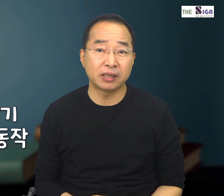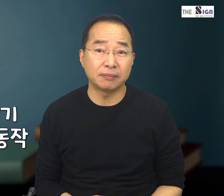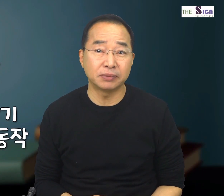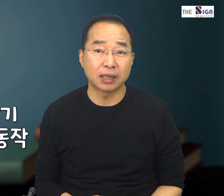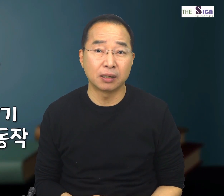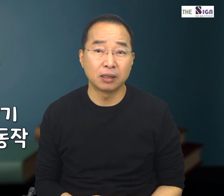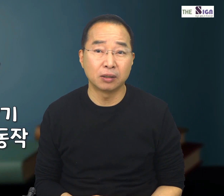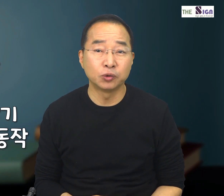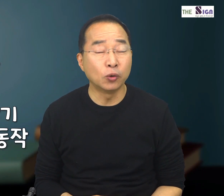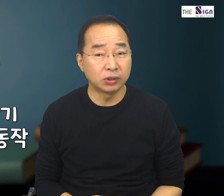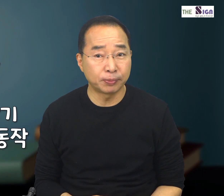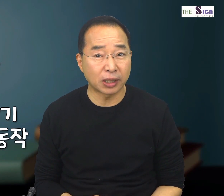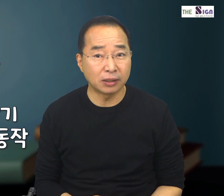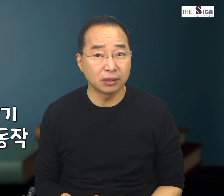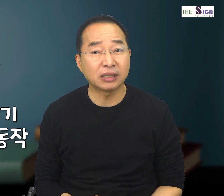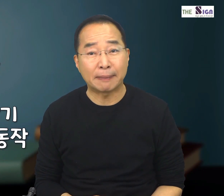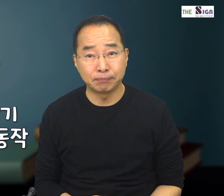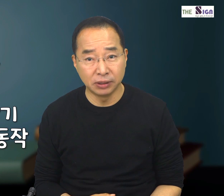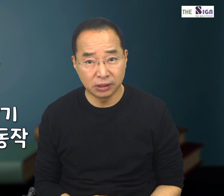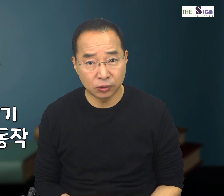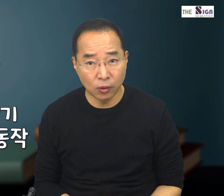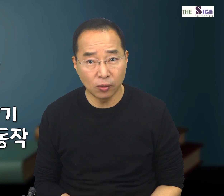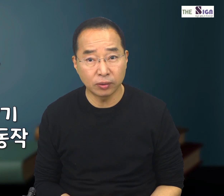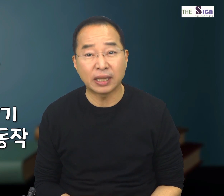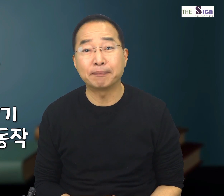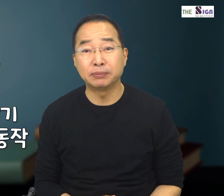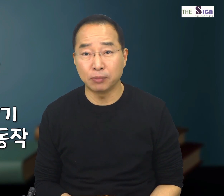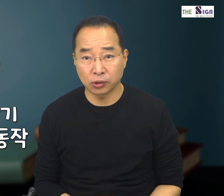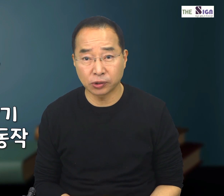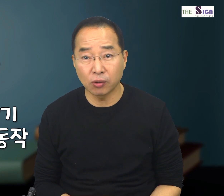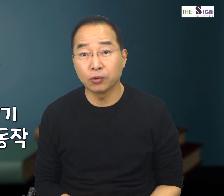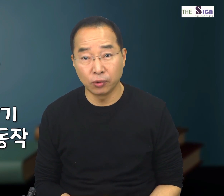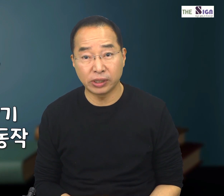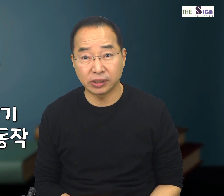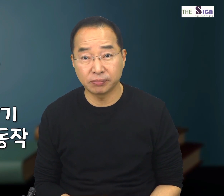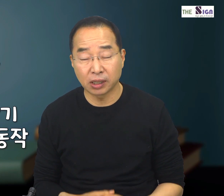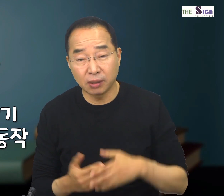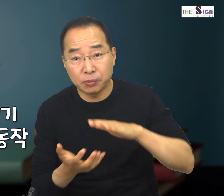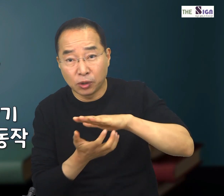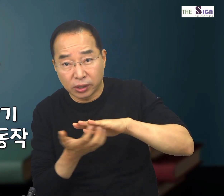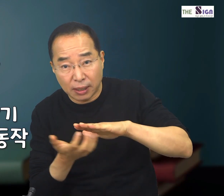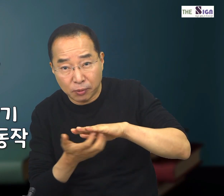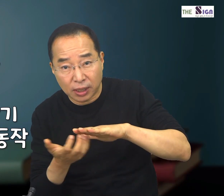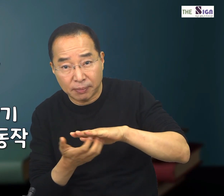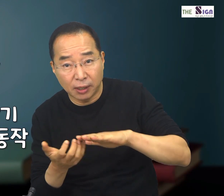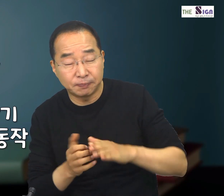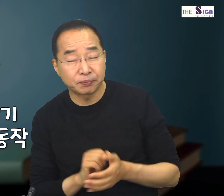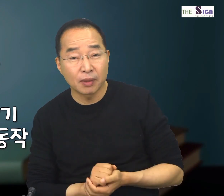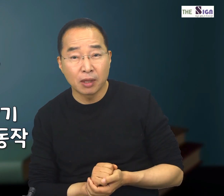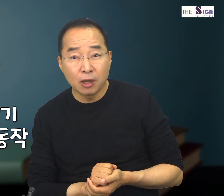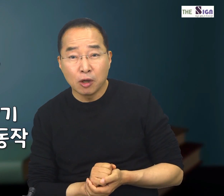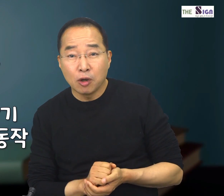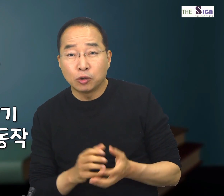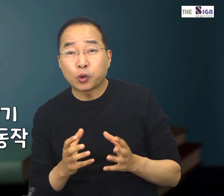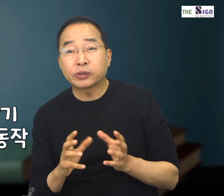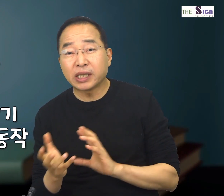얘기합니다. 좋은 뜻보다는 나쁜 의도, 나쁜 목적 이런 게 있습니다. 그럼 이렇게 되면 뭐냐면 속셈이